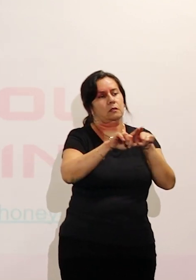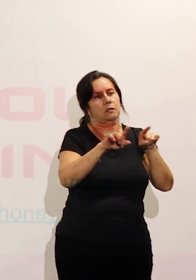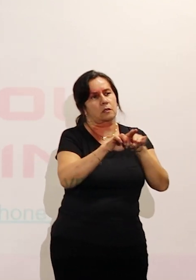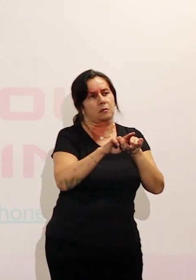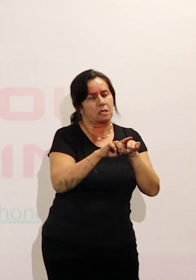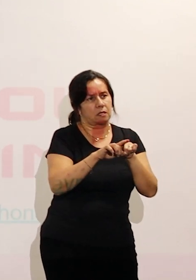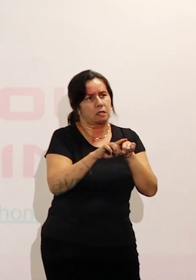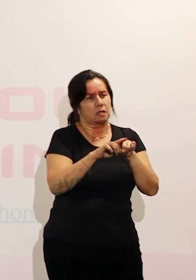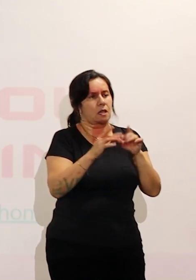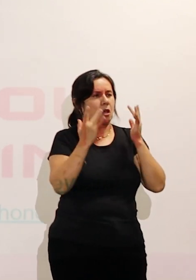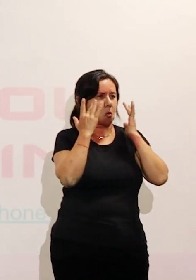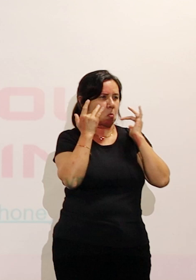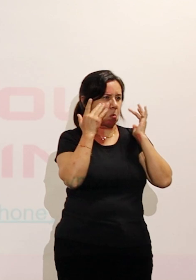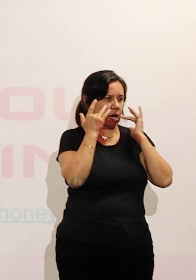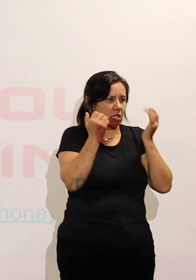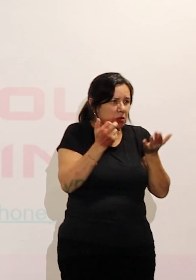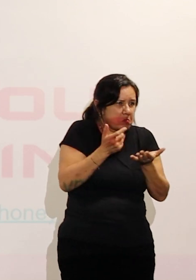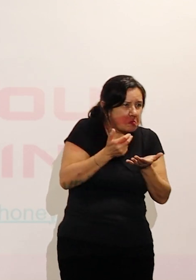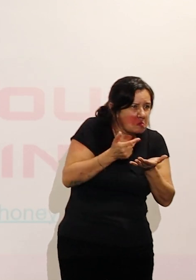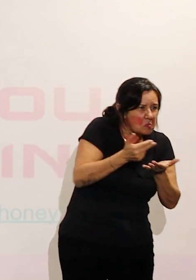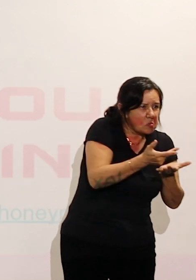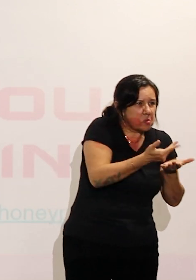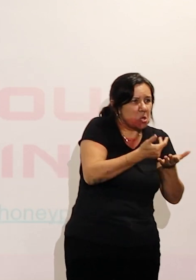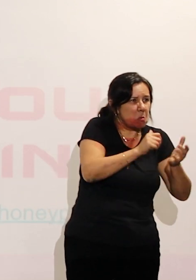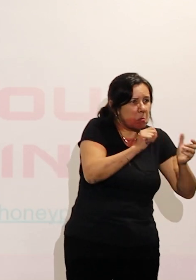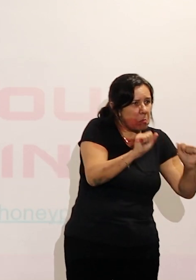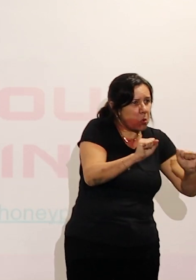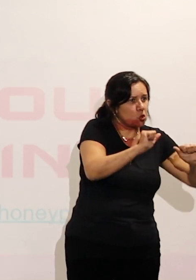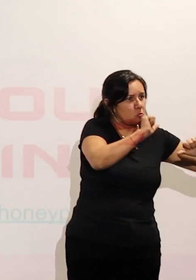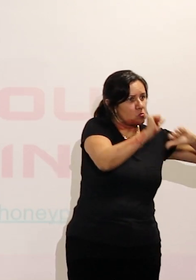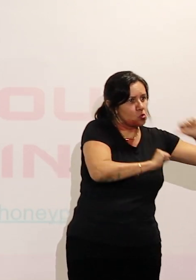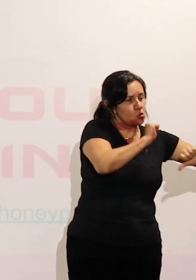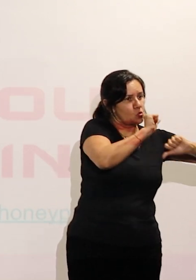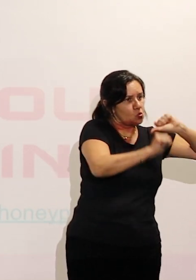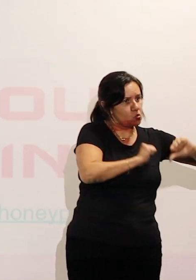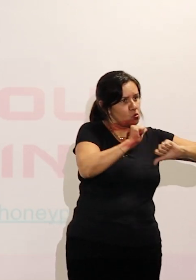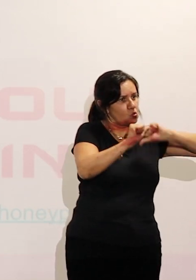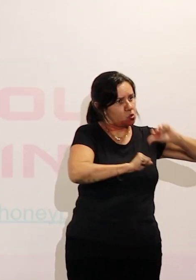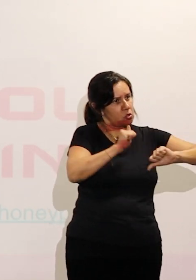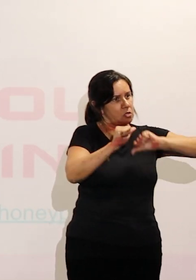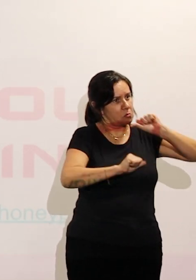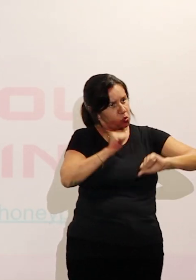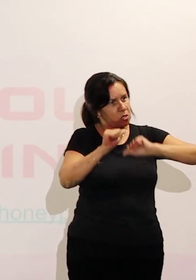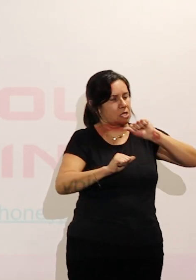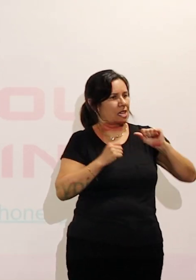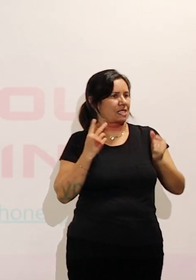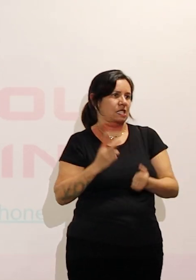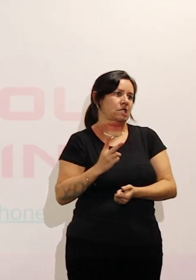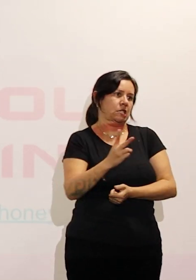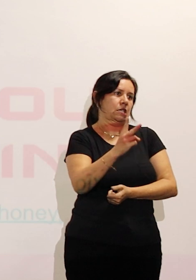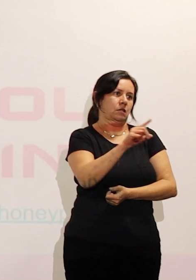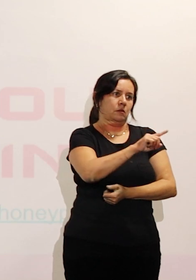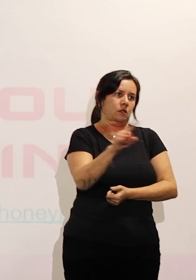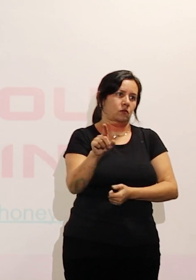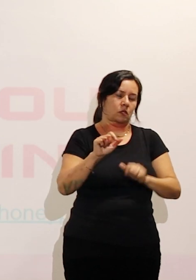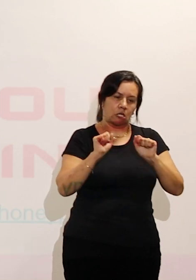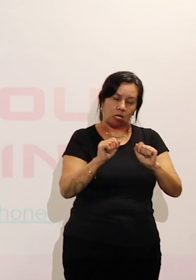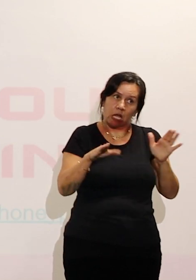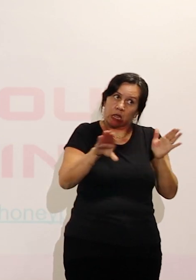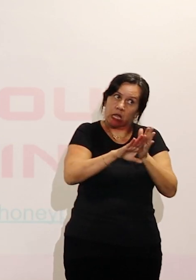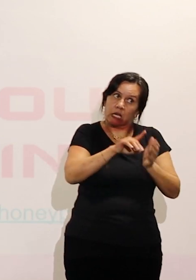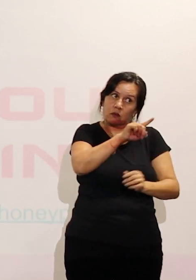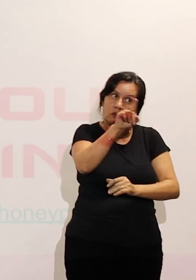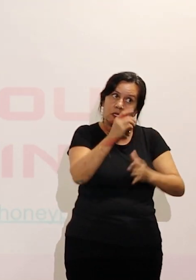é uma arte muito editável, então ela funciona muito bem como um concept, porque lógico, até que